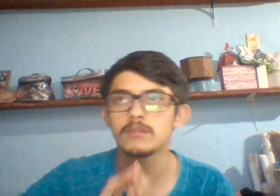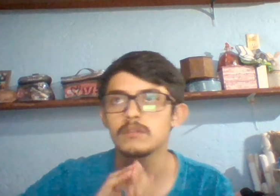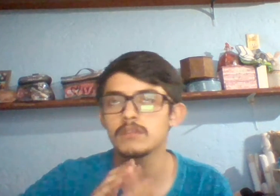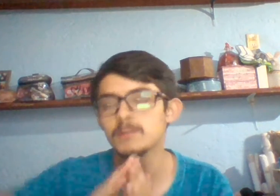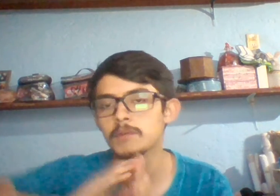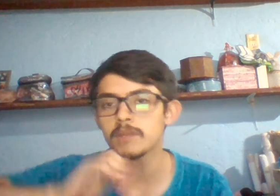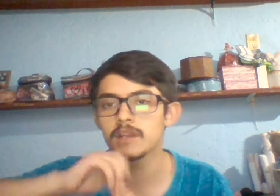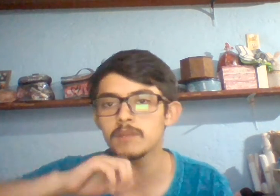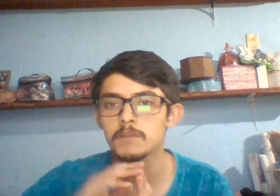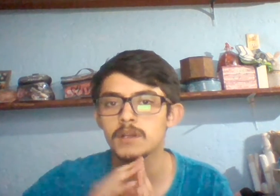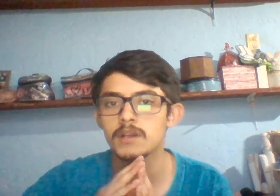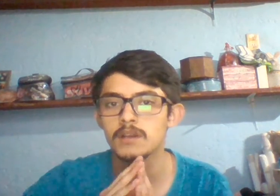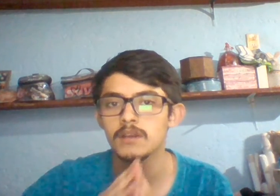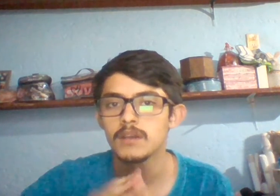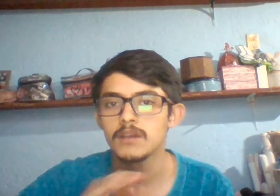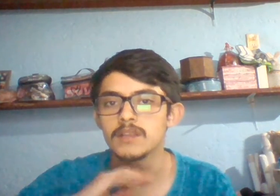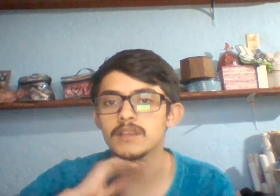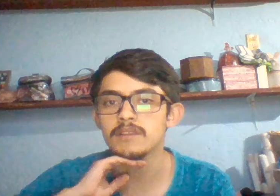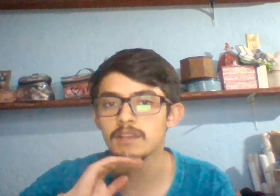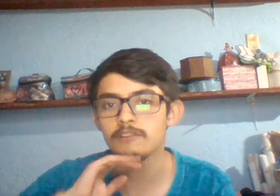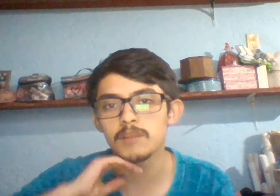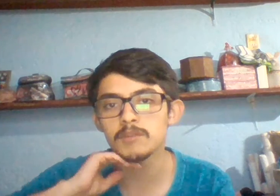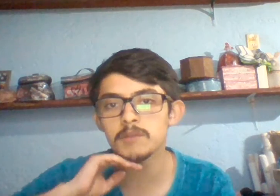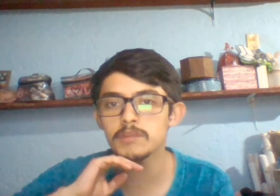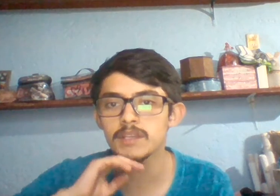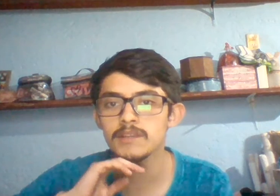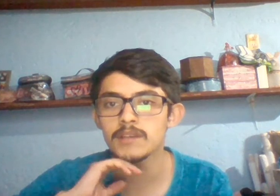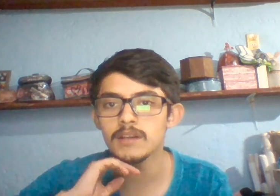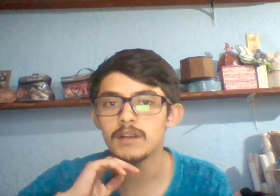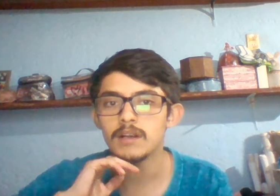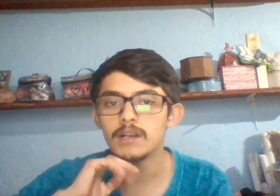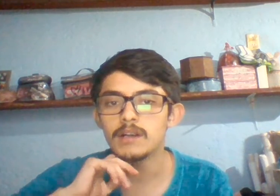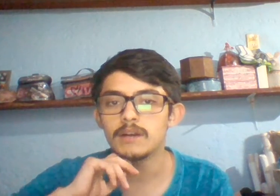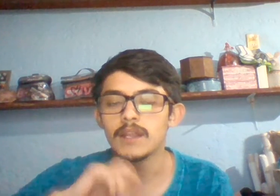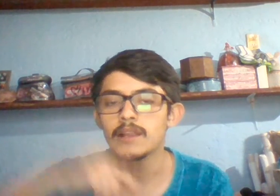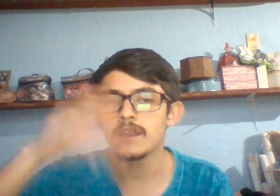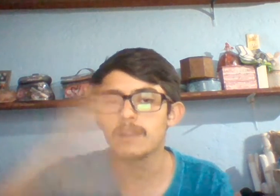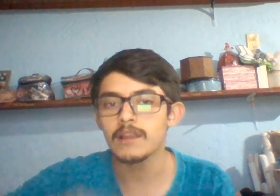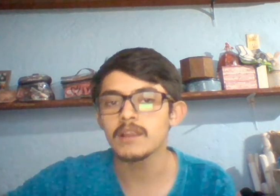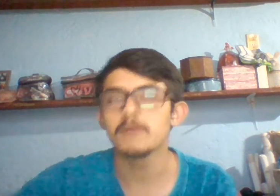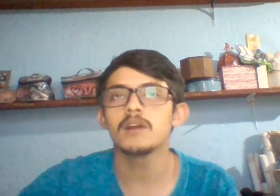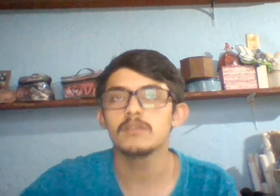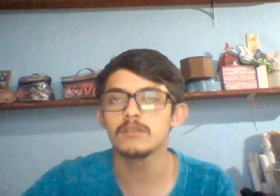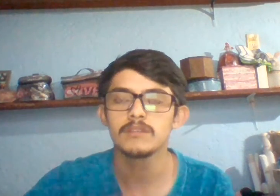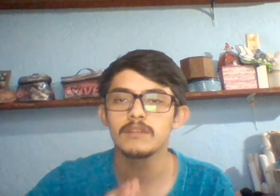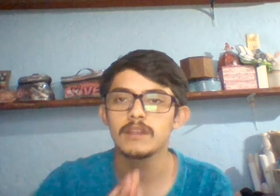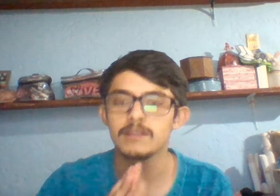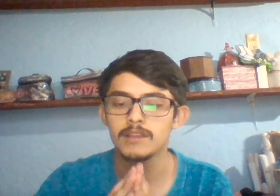sí, siempre va a dar la misma intensidad o la misma potencia. En el de abajo no, entre